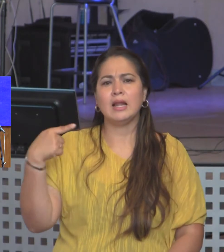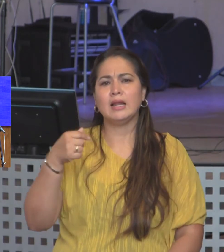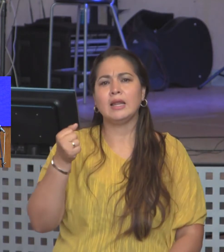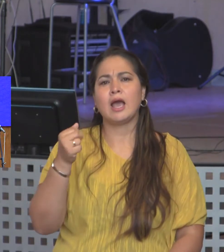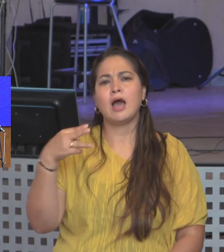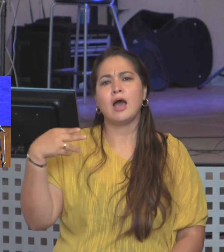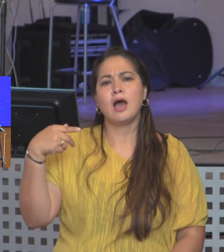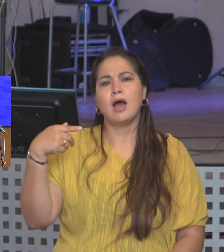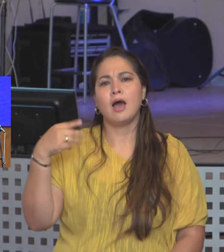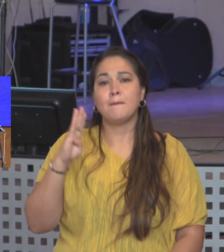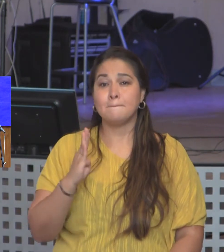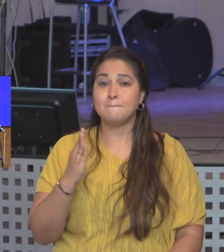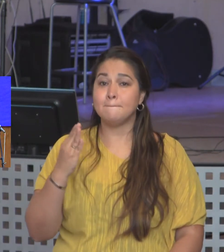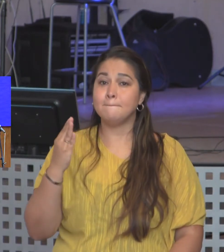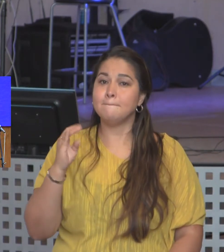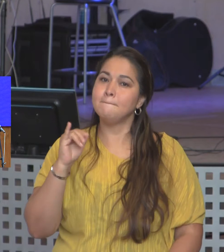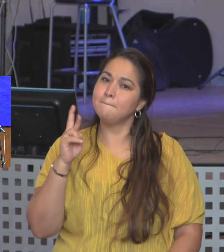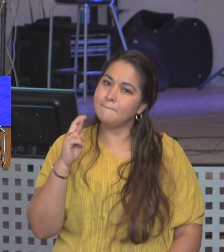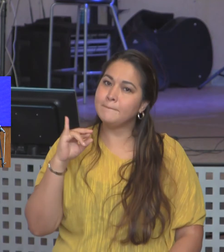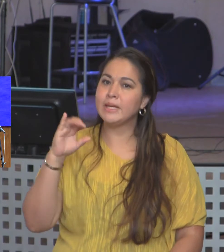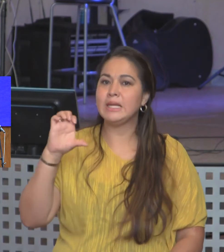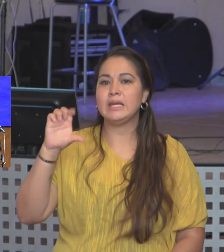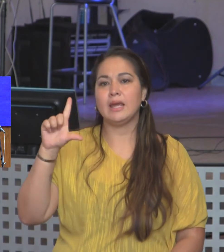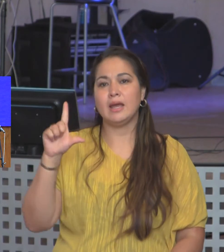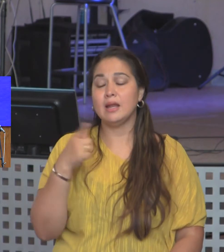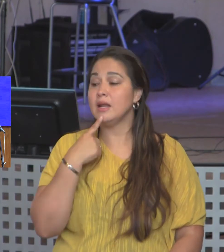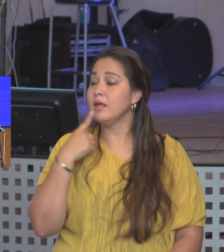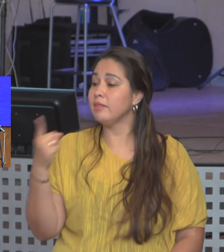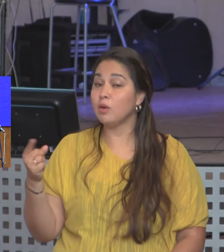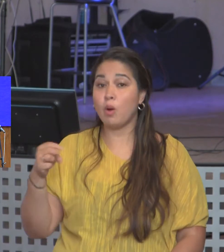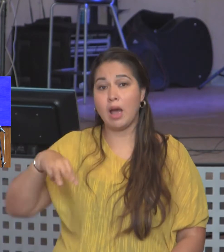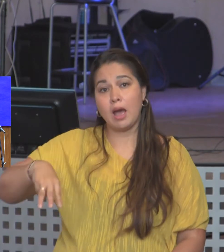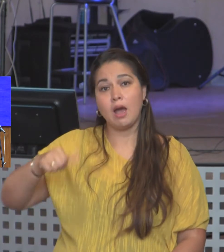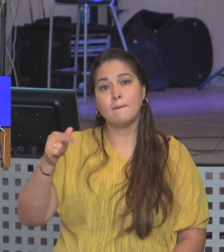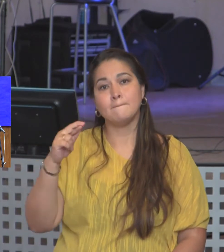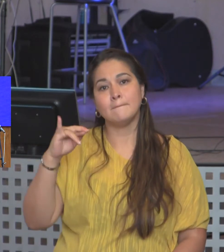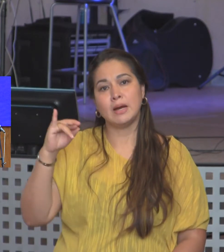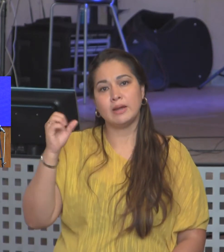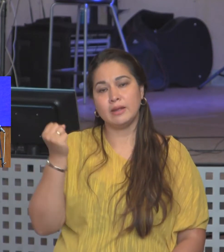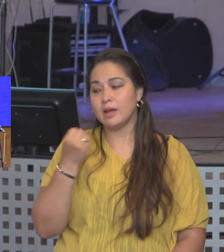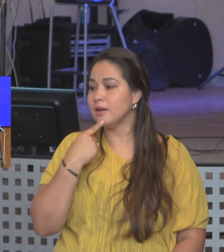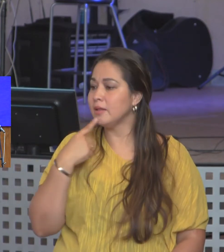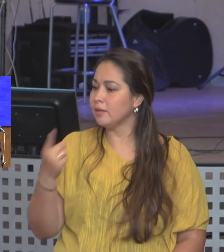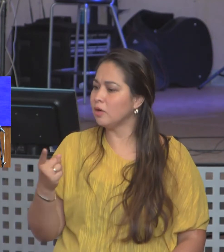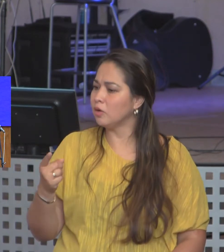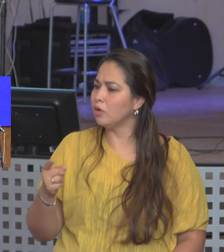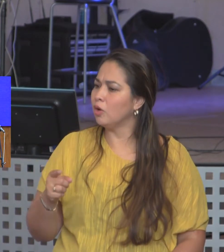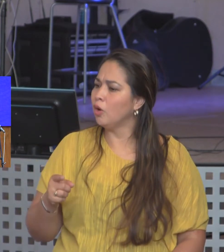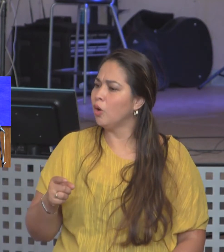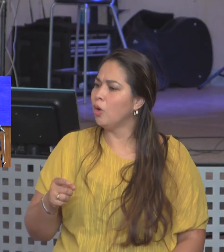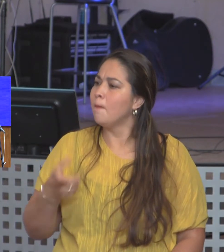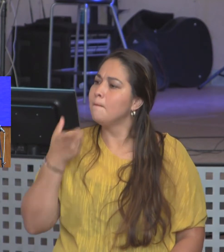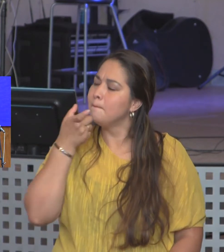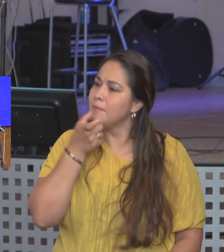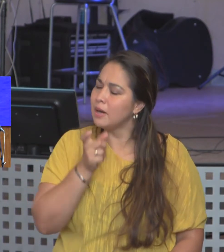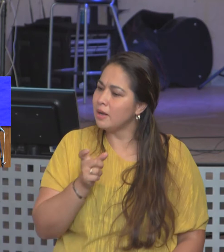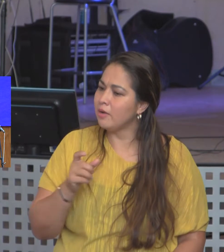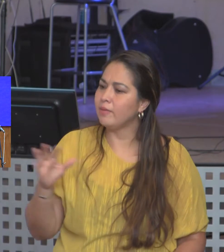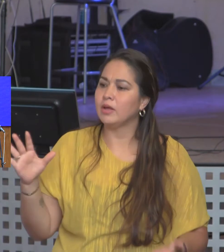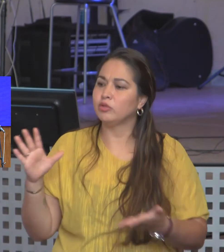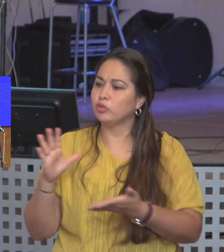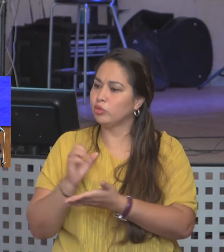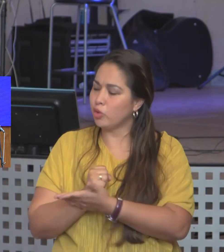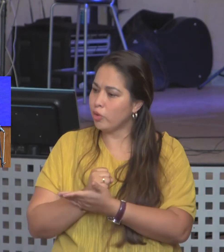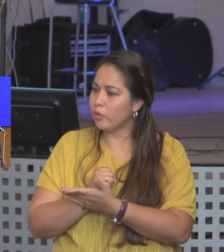varón? Se lo tuvo que decir. No hay ni una sola palabra de